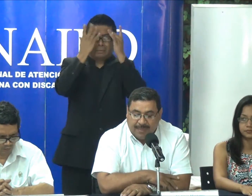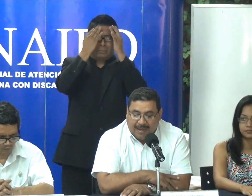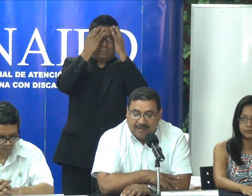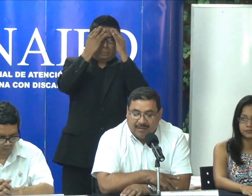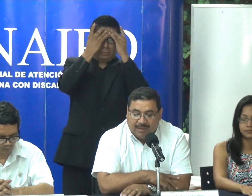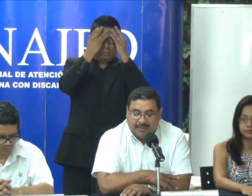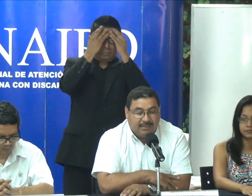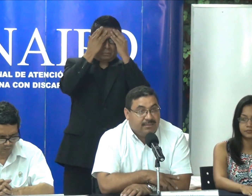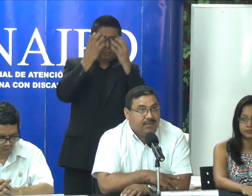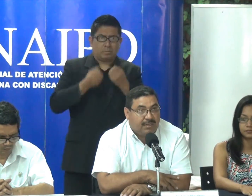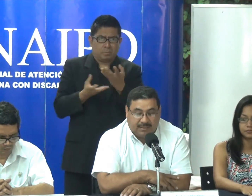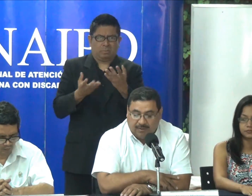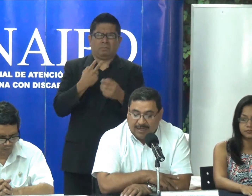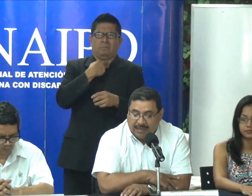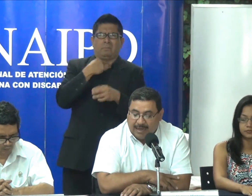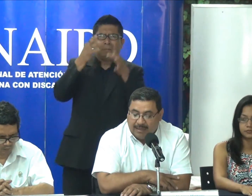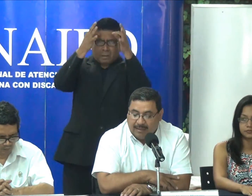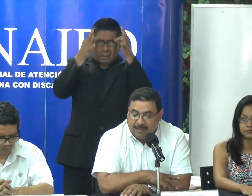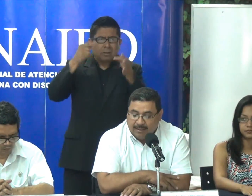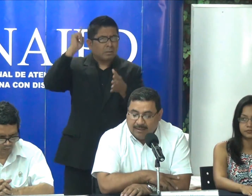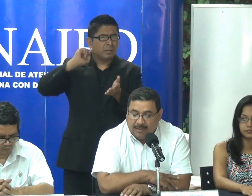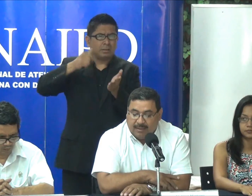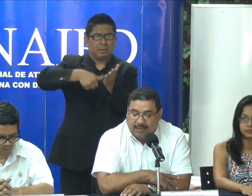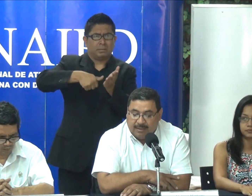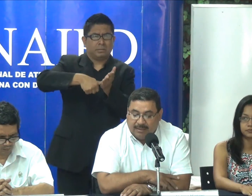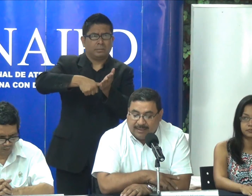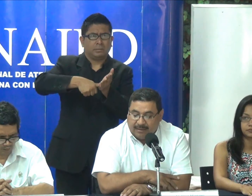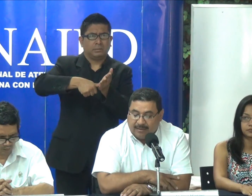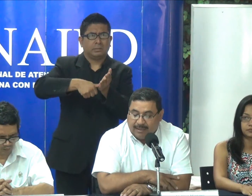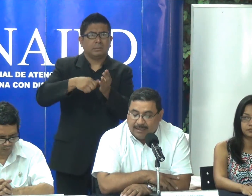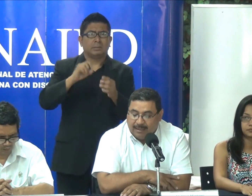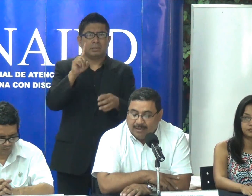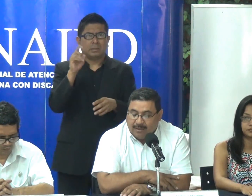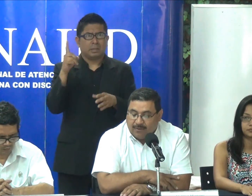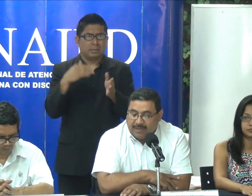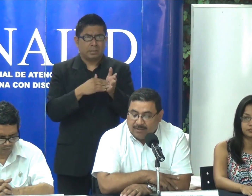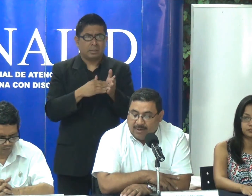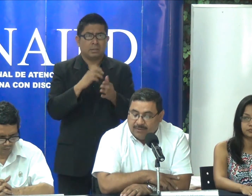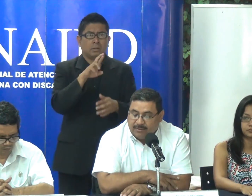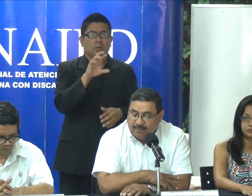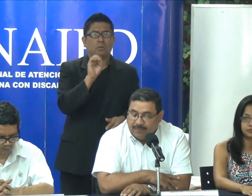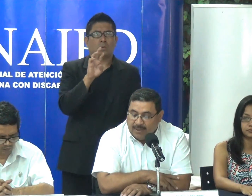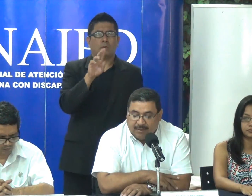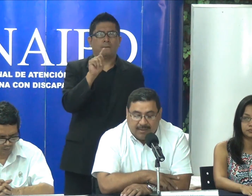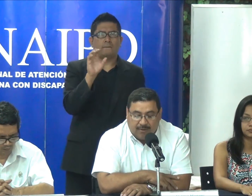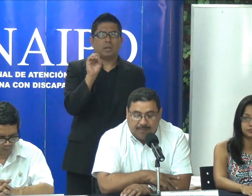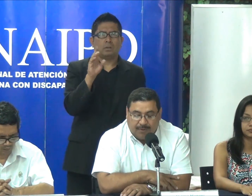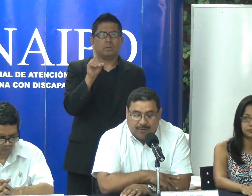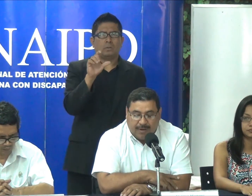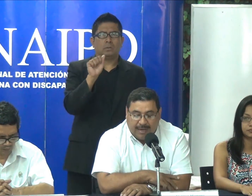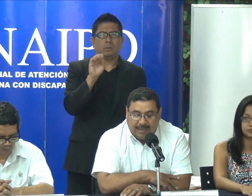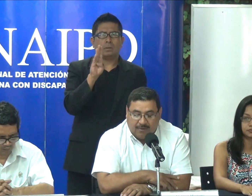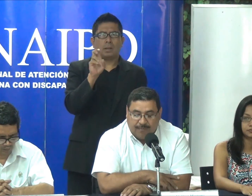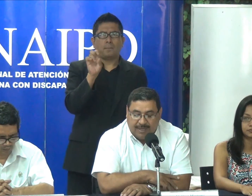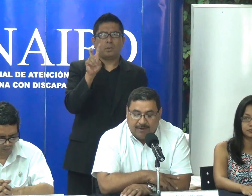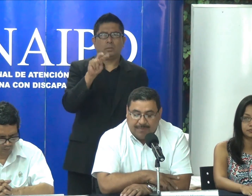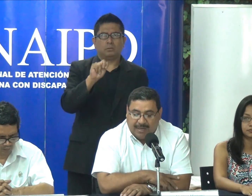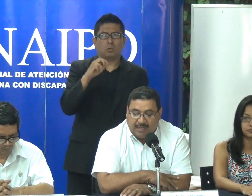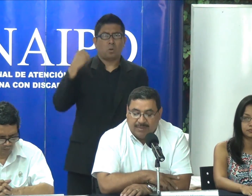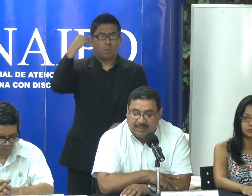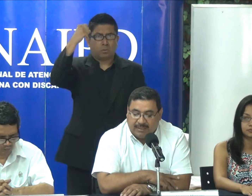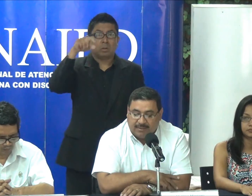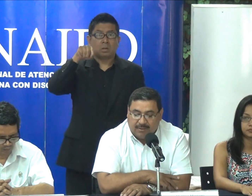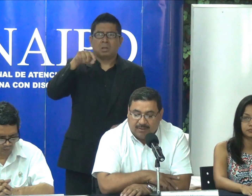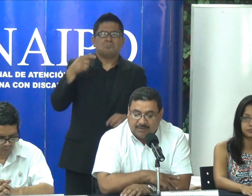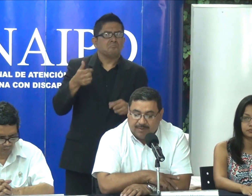preocupación ante la decisión del señor alcalde de Santa Tecla, Roberto Darwison, de no prorrogar el convenio para